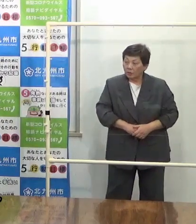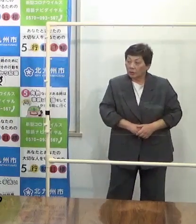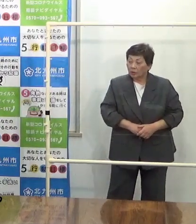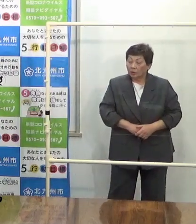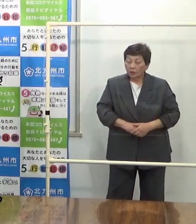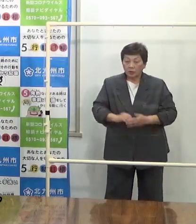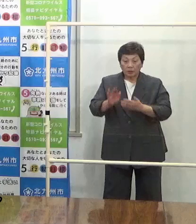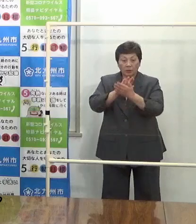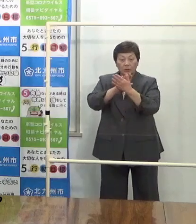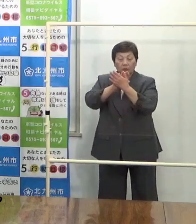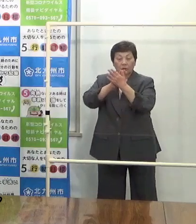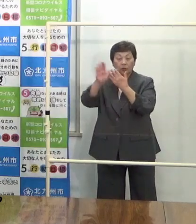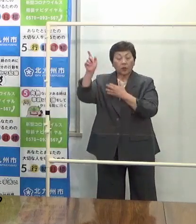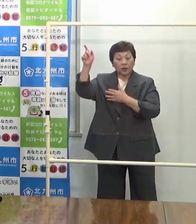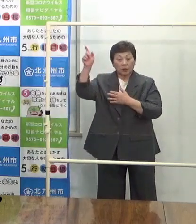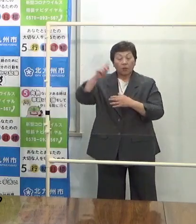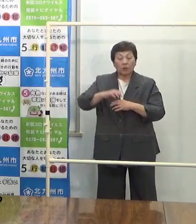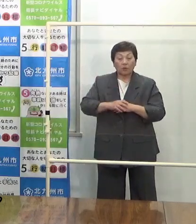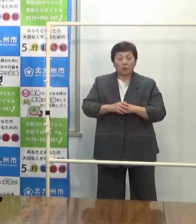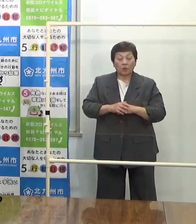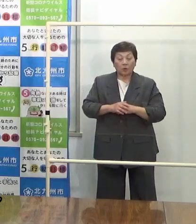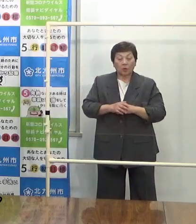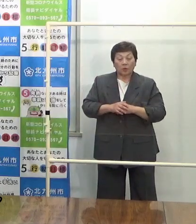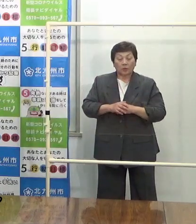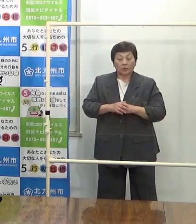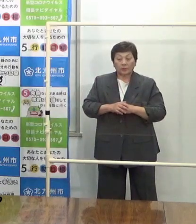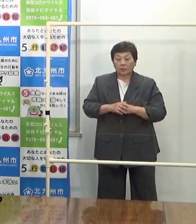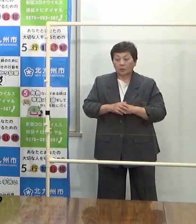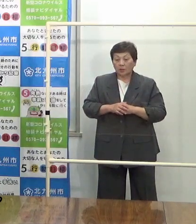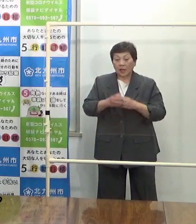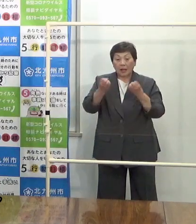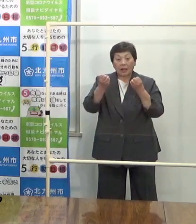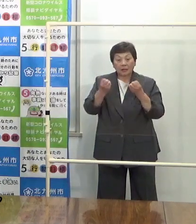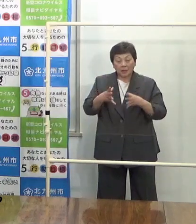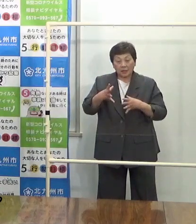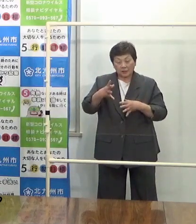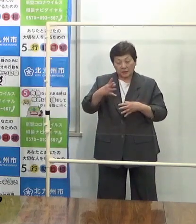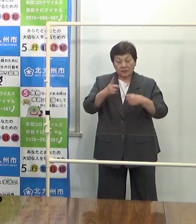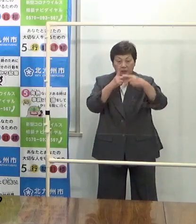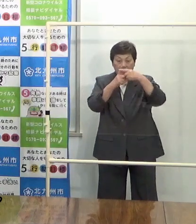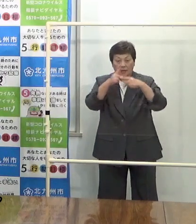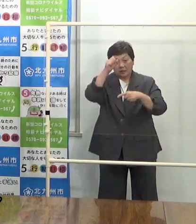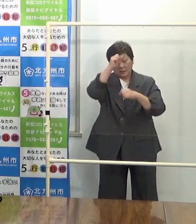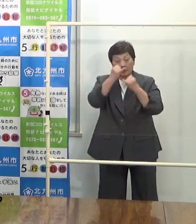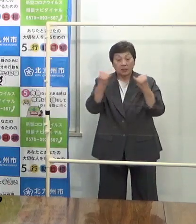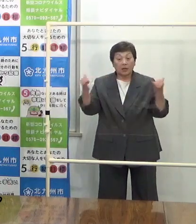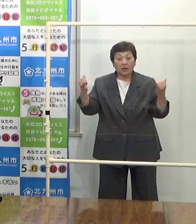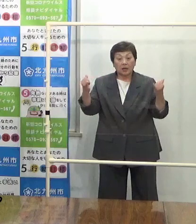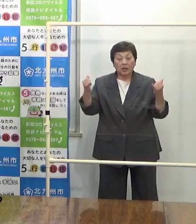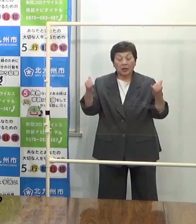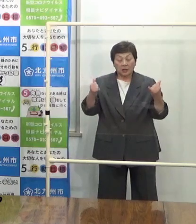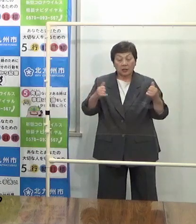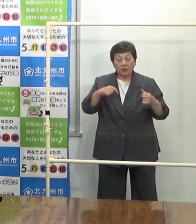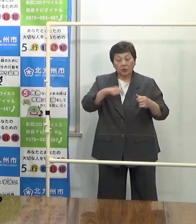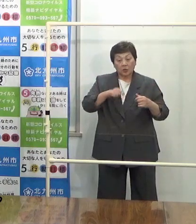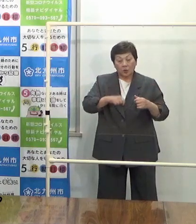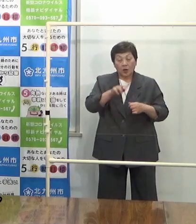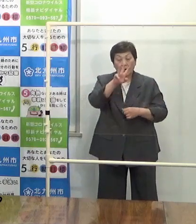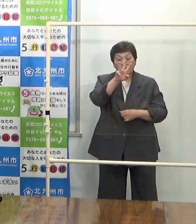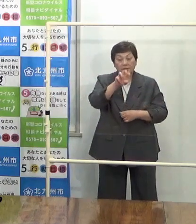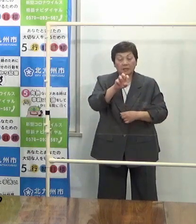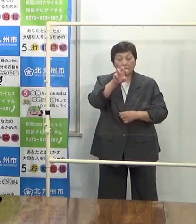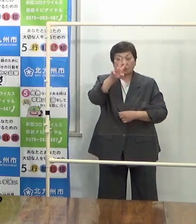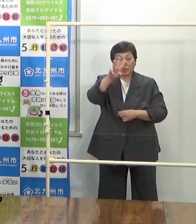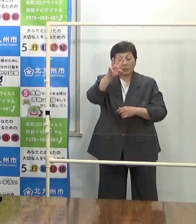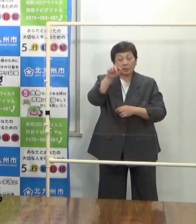福岡県の解除目標で見ますと、新規の陽性者の数は本市において33人